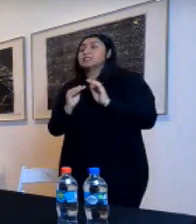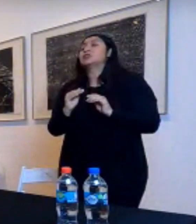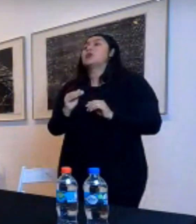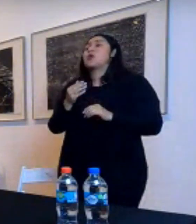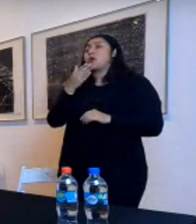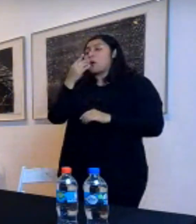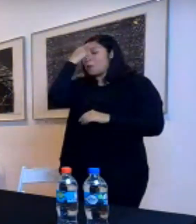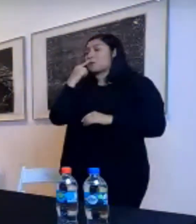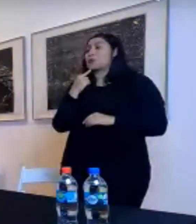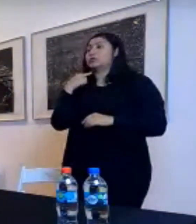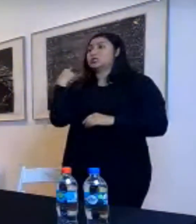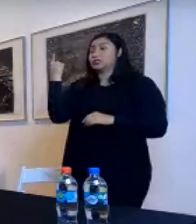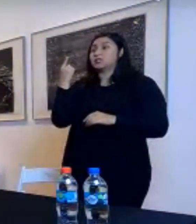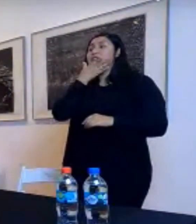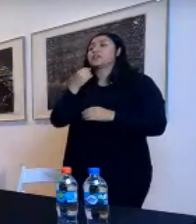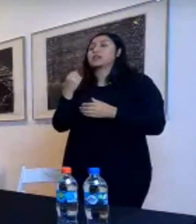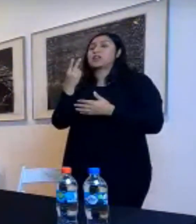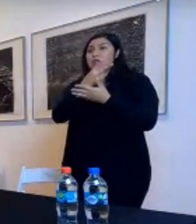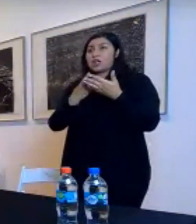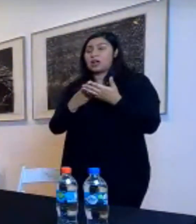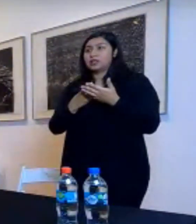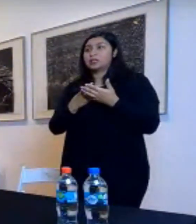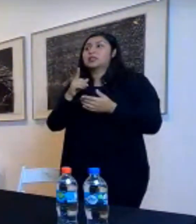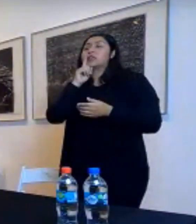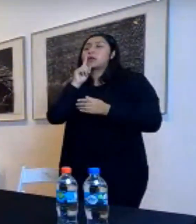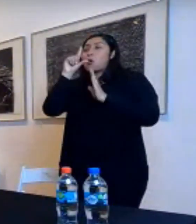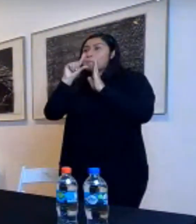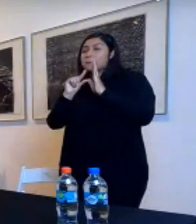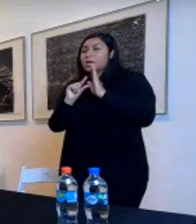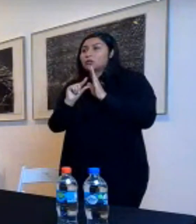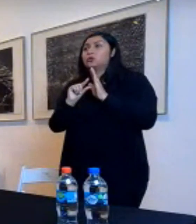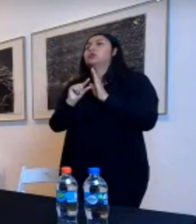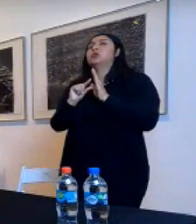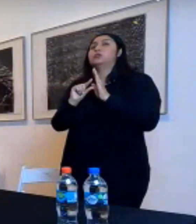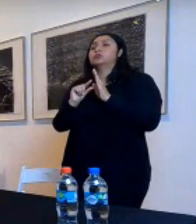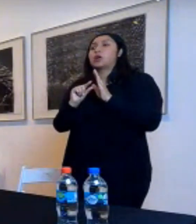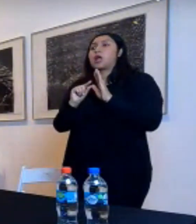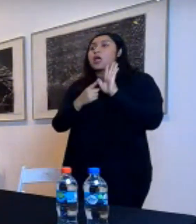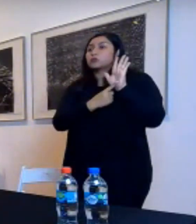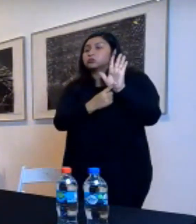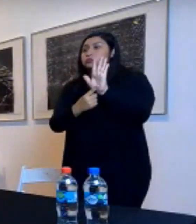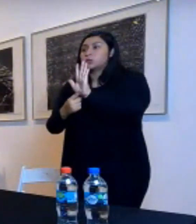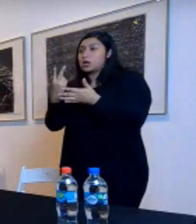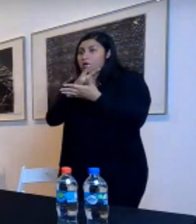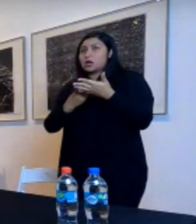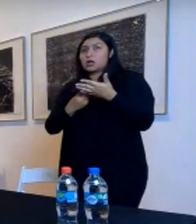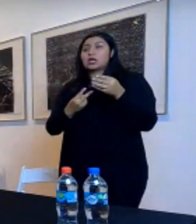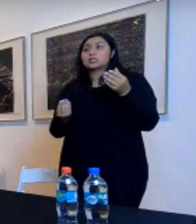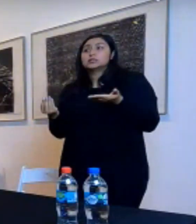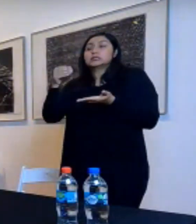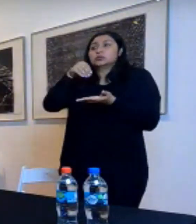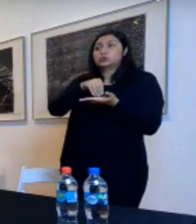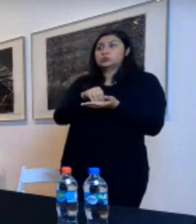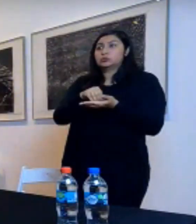en menor cantidad. Calculamos una colección de alrededor de 350 obras de arte, y eso se suma a una colección de 80 obras